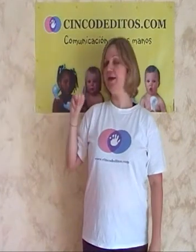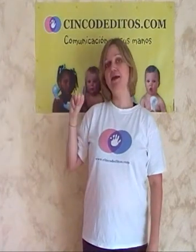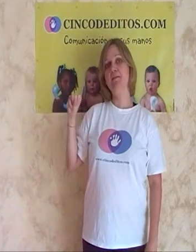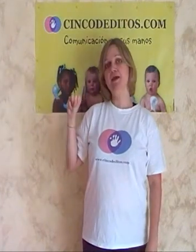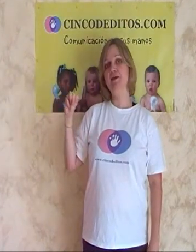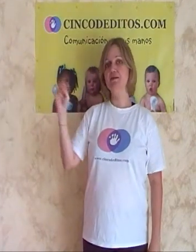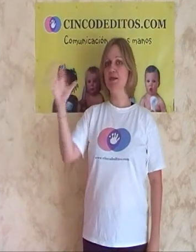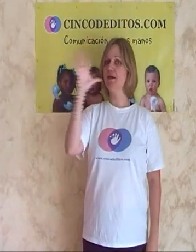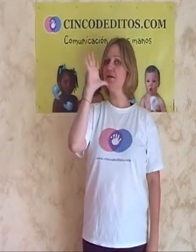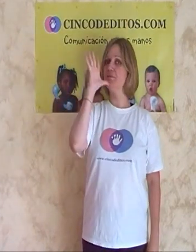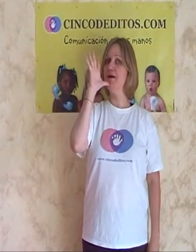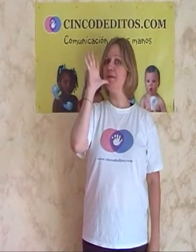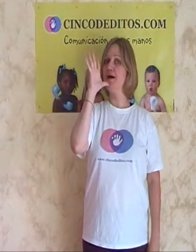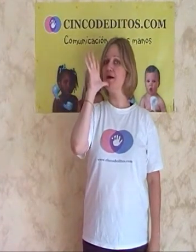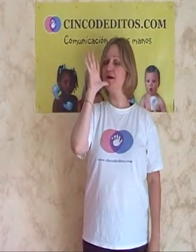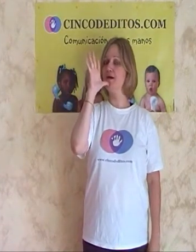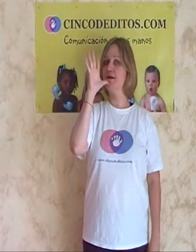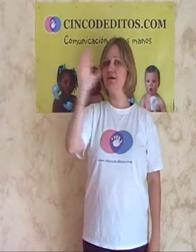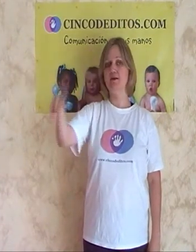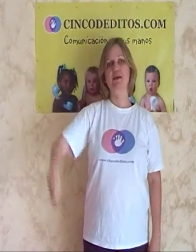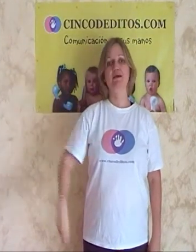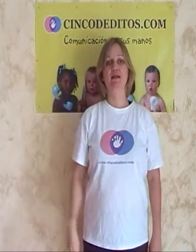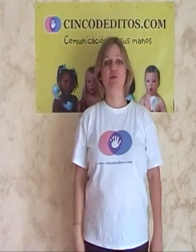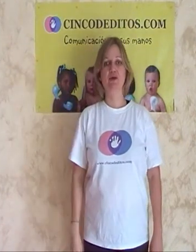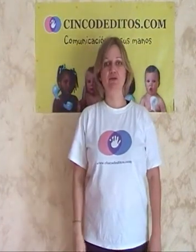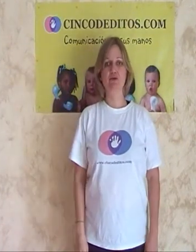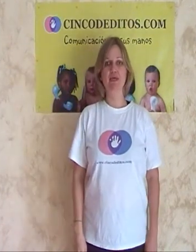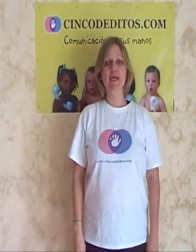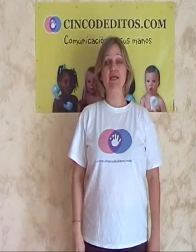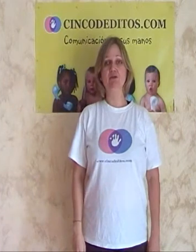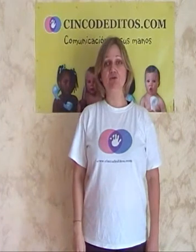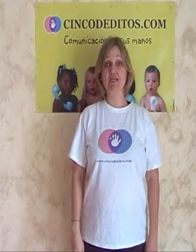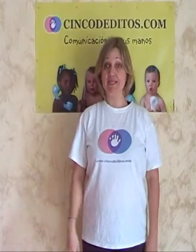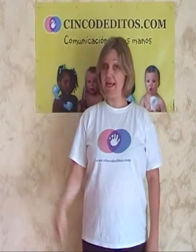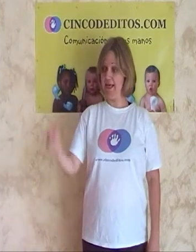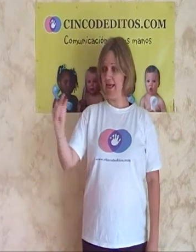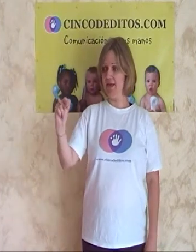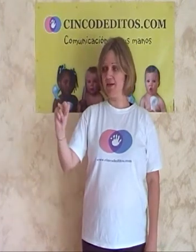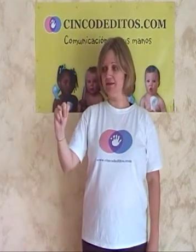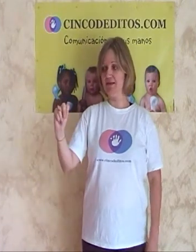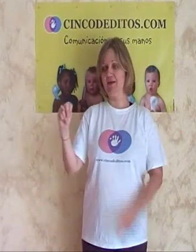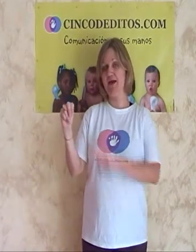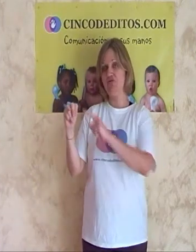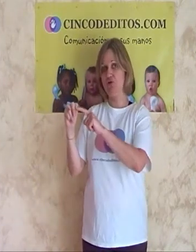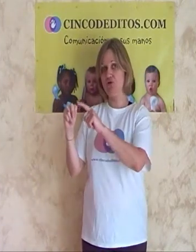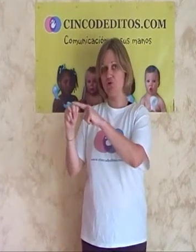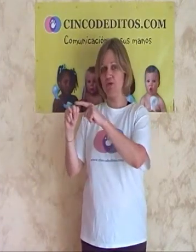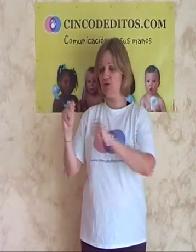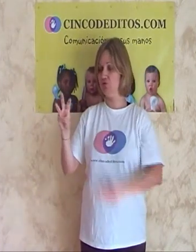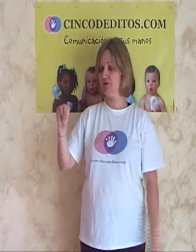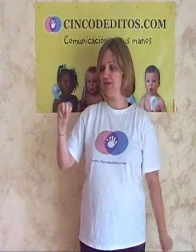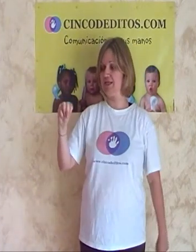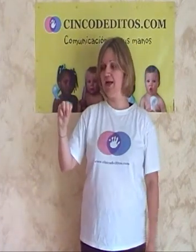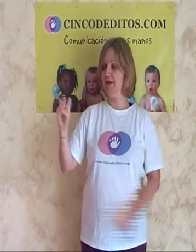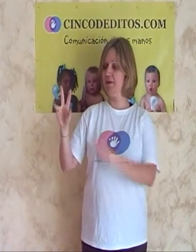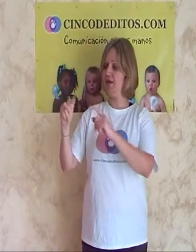M de mamá. De acuerdo. Entonces, N tendrá dos nudillos. Si esta es la M,